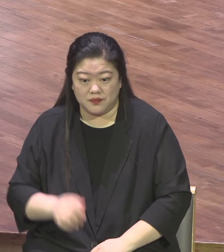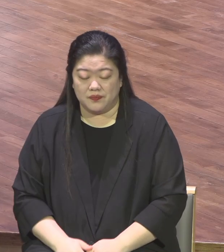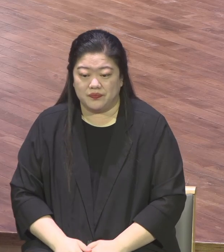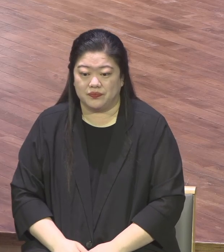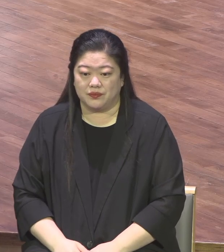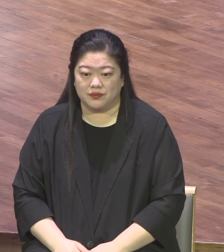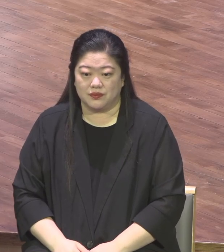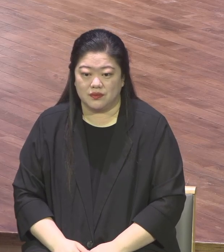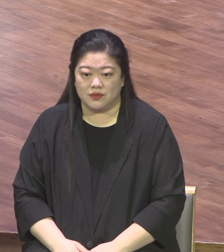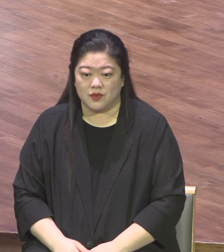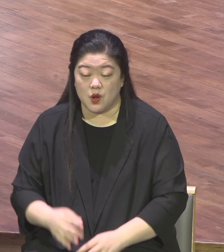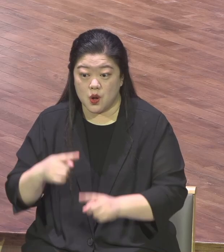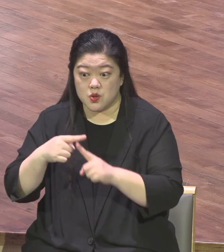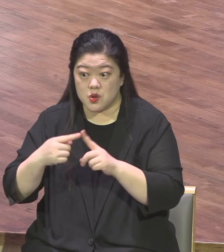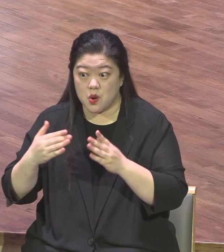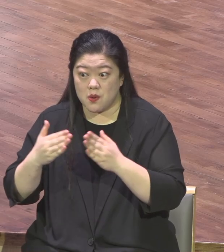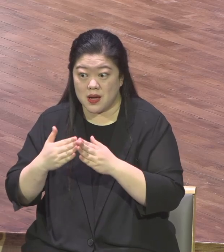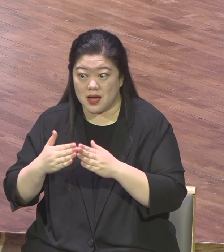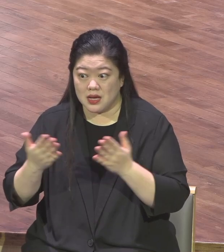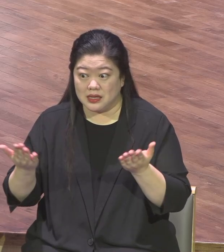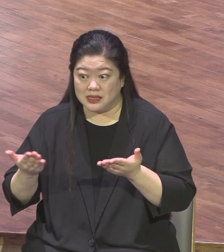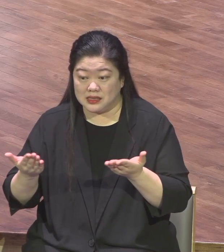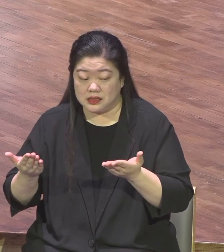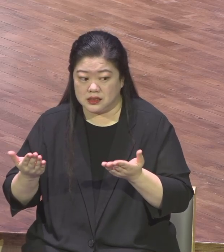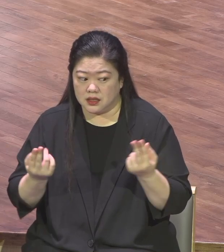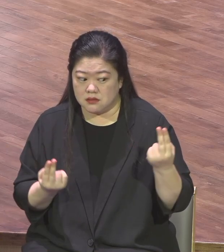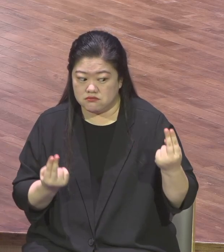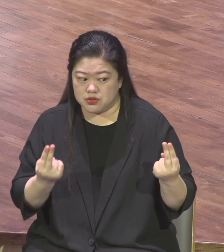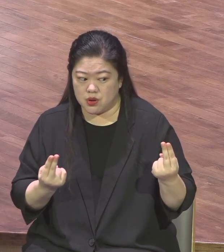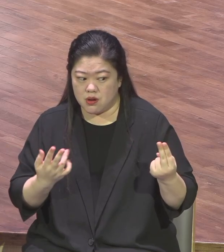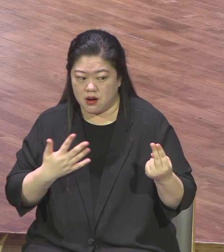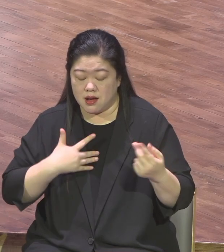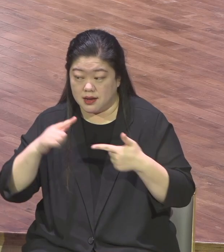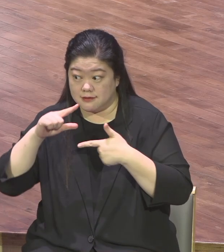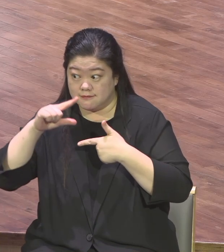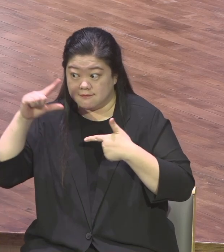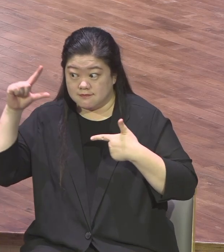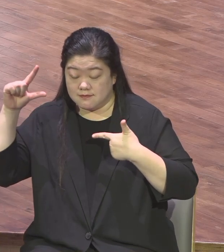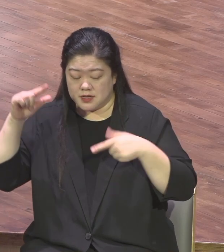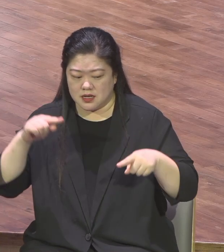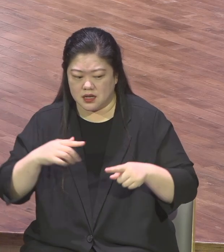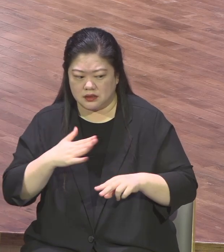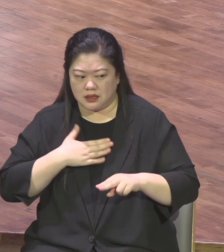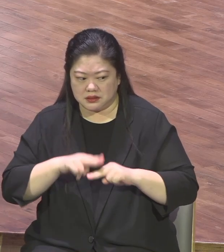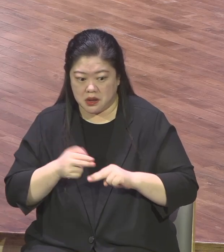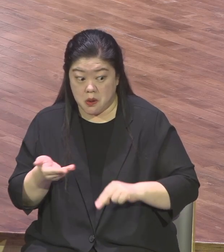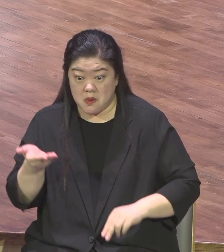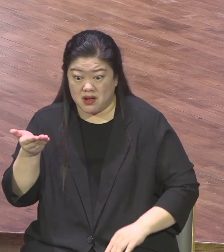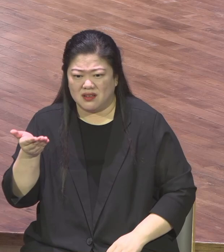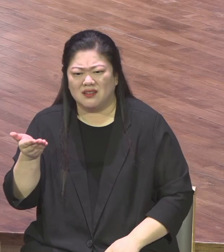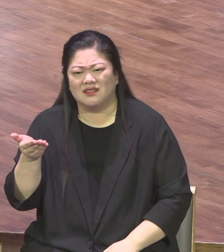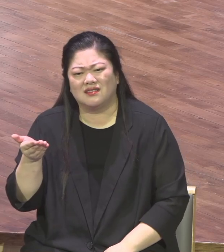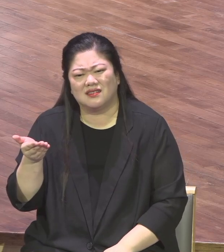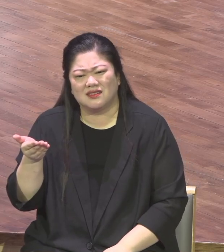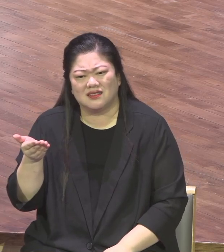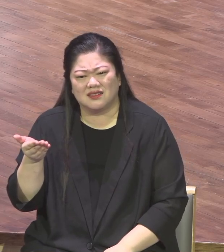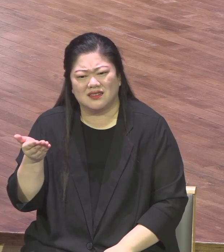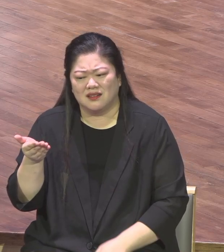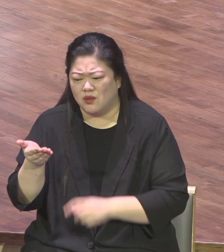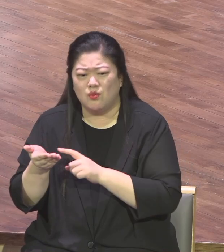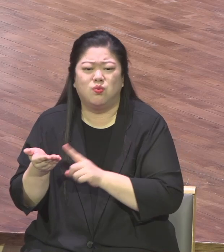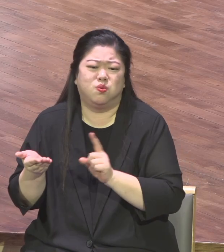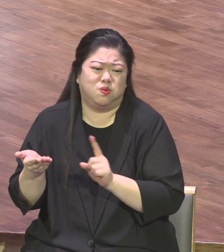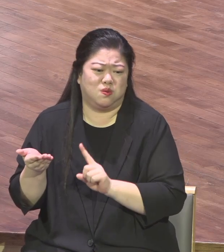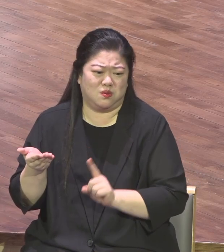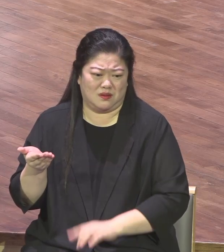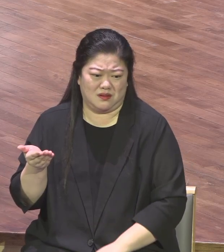하고 육신적인 기준에서 못 벗어납니다. 나는 하나님의 자녀, 하나님께서 나를 택해